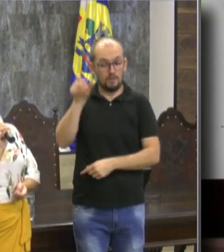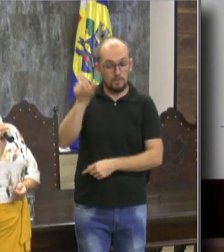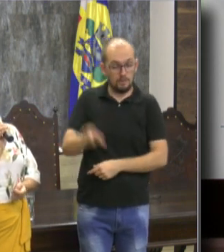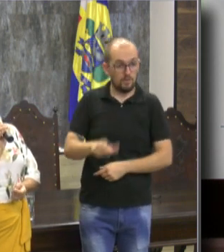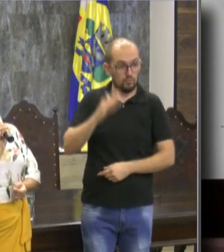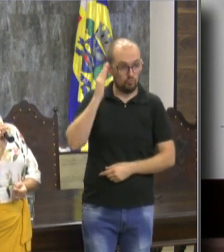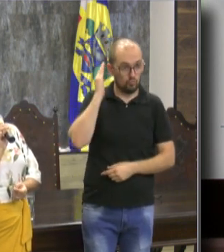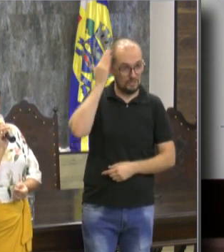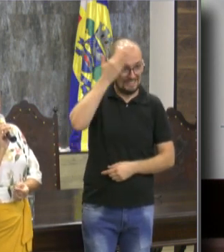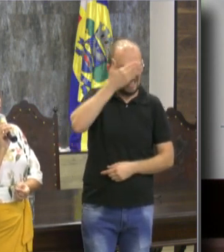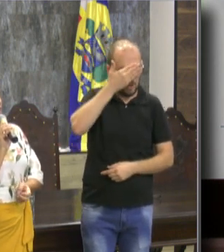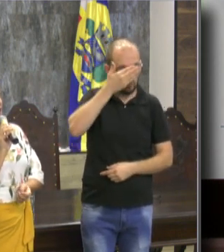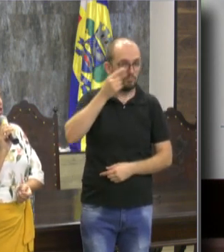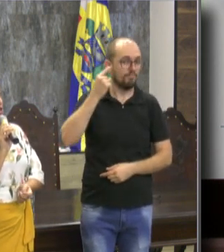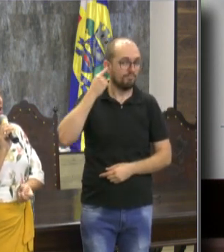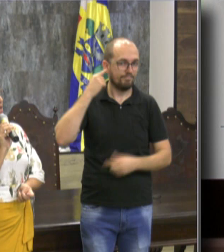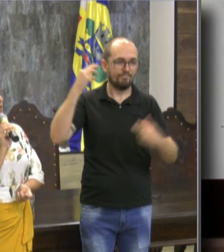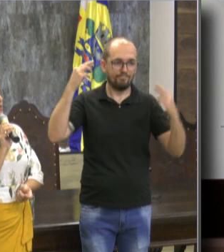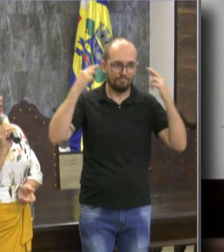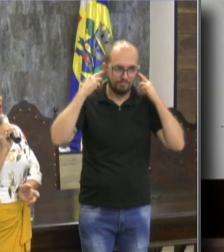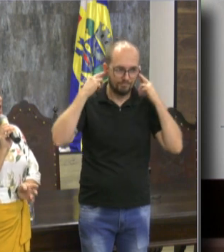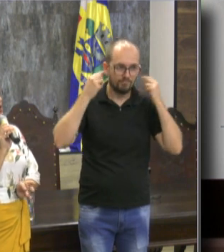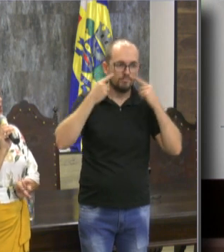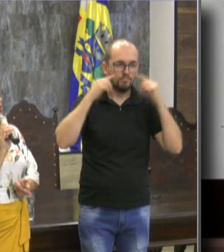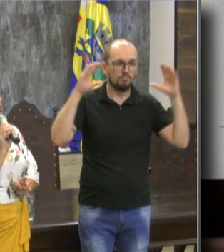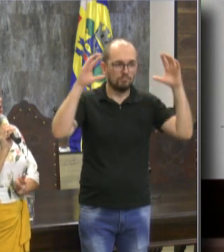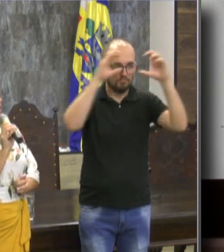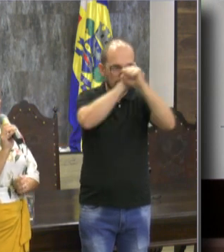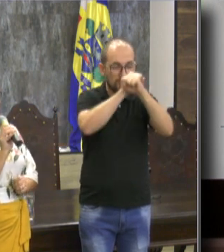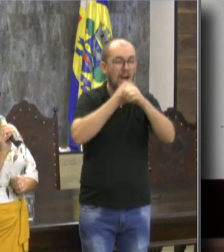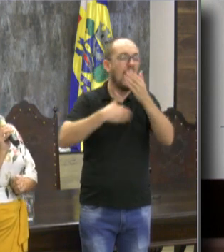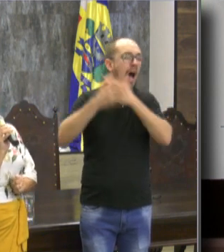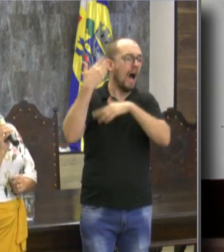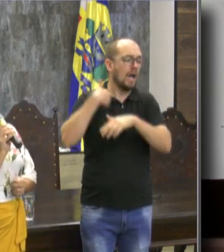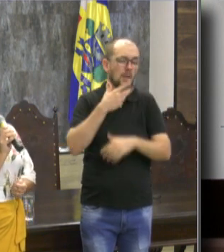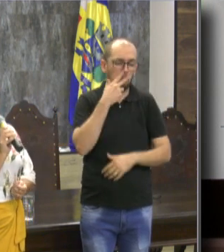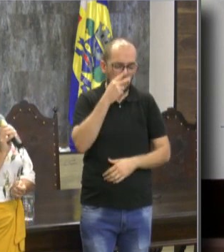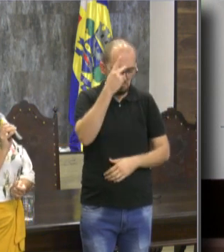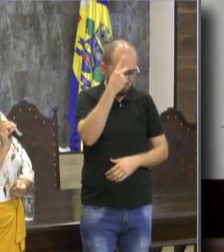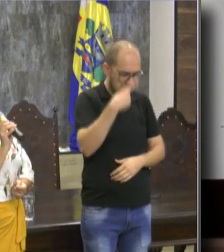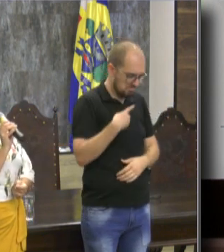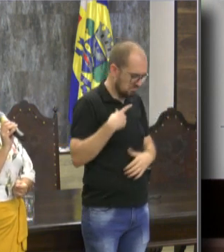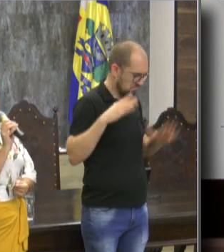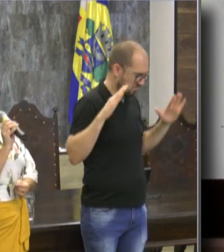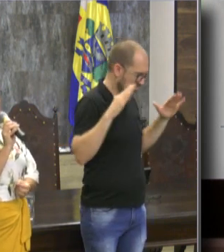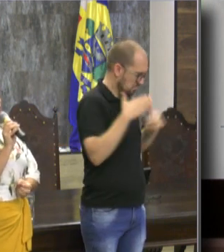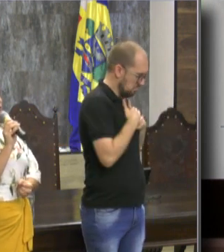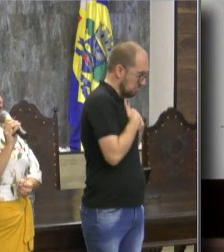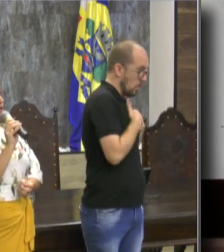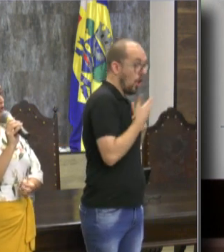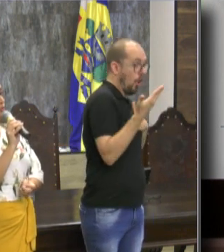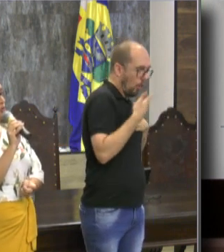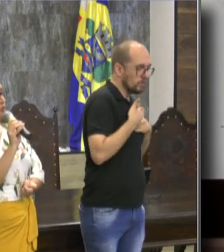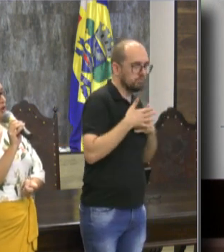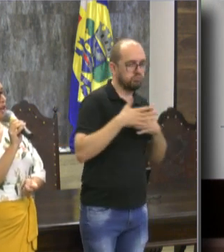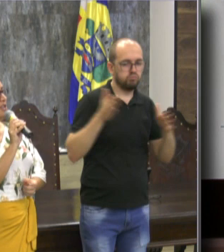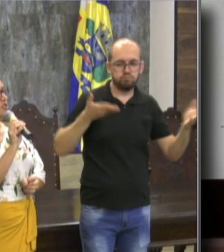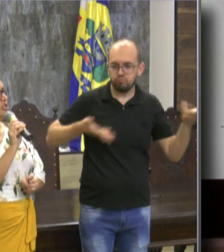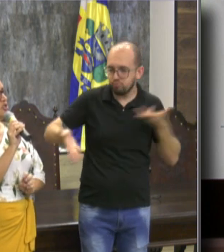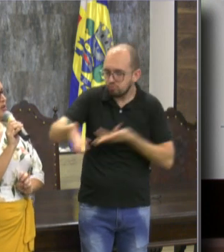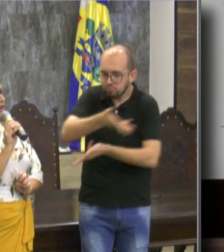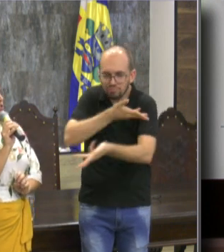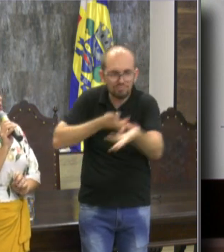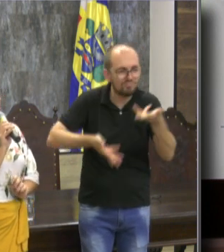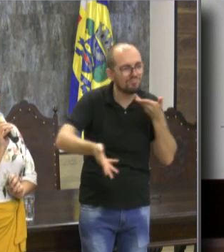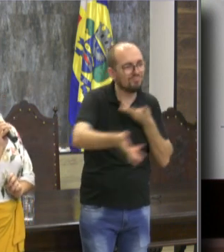uma criança diferente que vivia em um mundo só dele. Hoje, ele conhece muito do nosso mundo e a